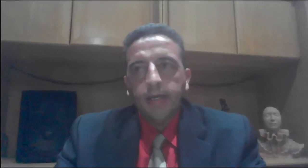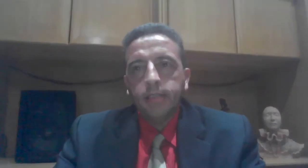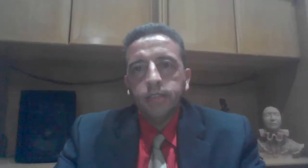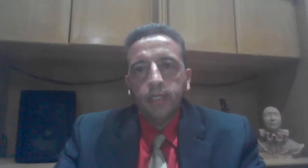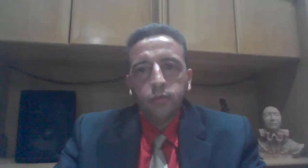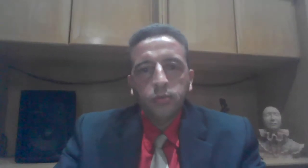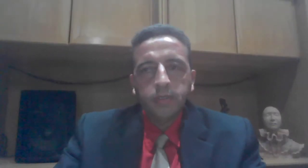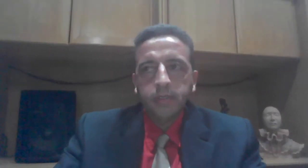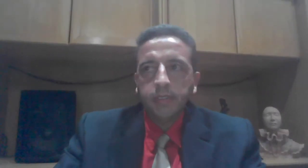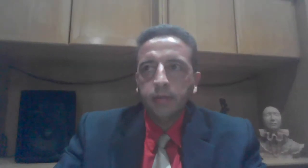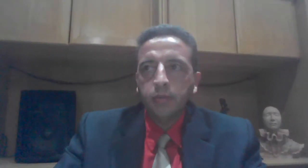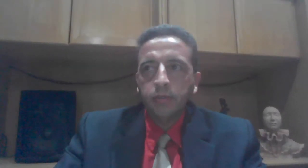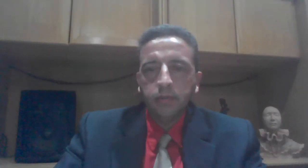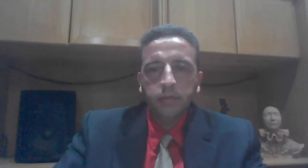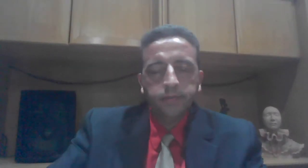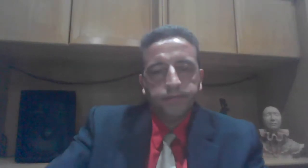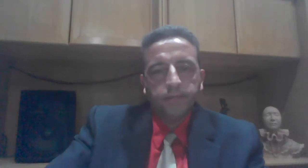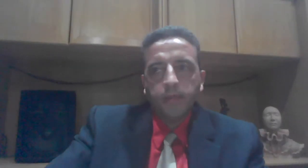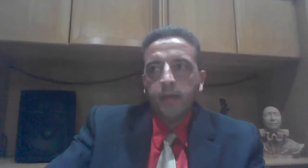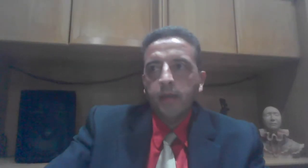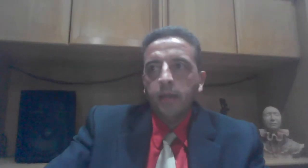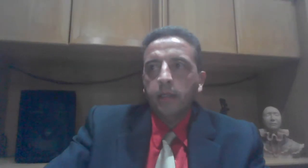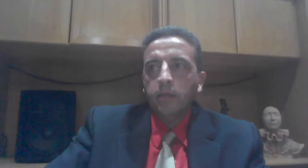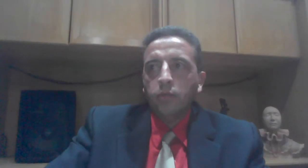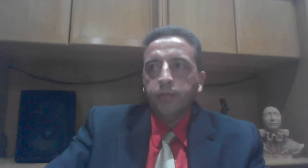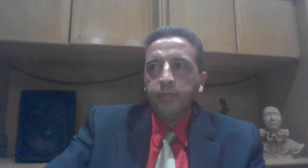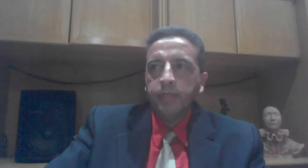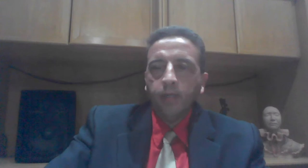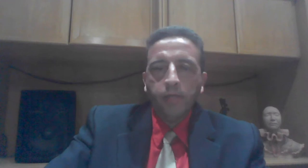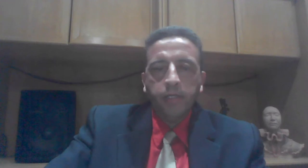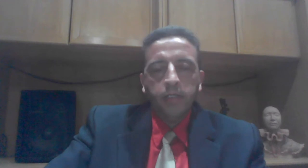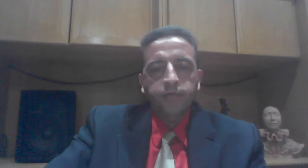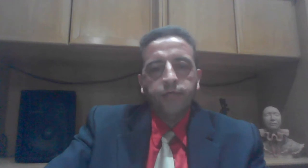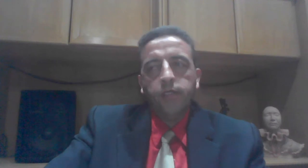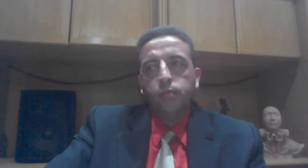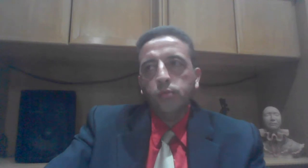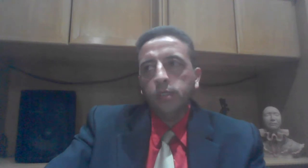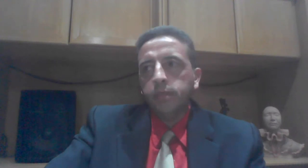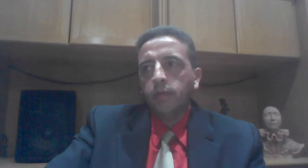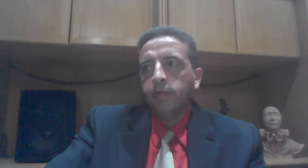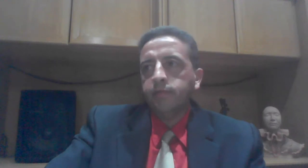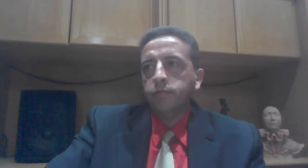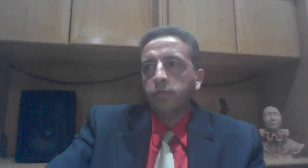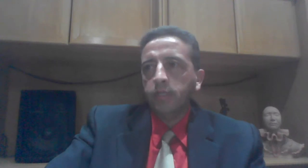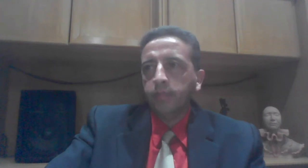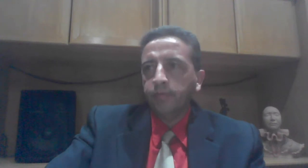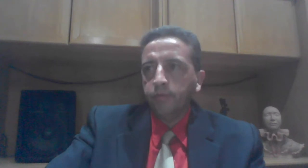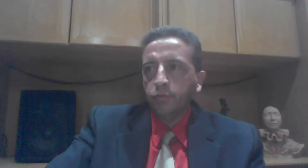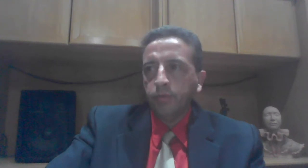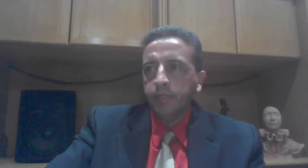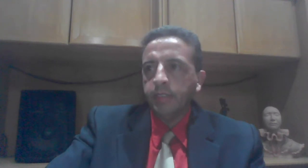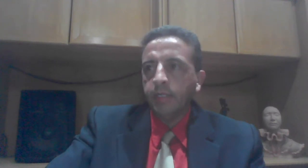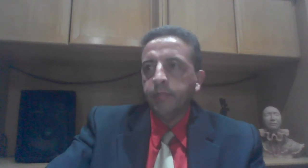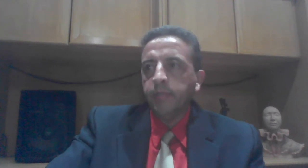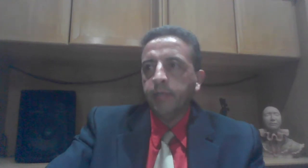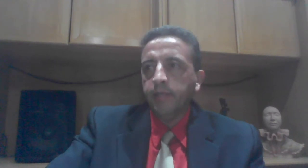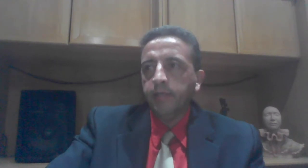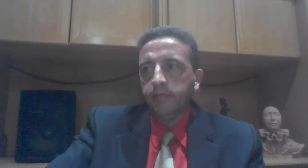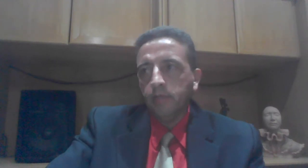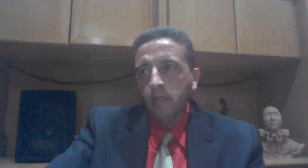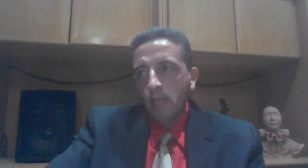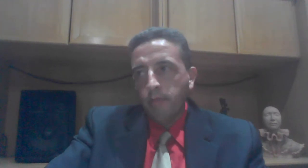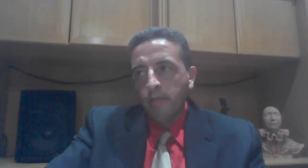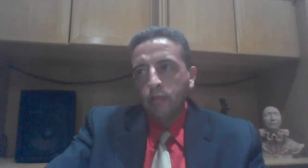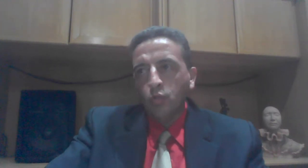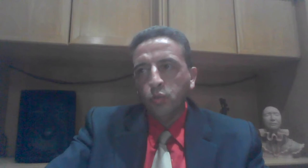Boa tarde a todas e a todos. Quero cumprimentar o magnífico reitor da UFSJ, professor Marcelo